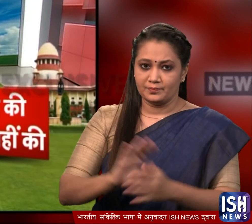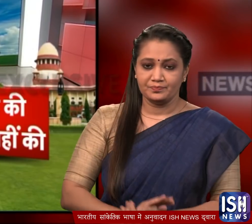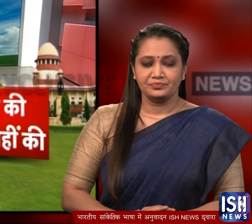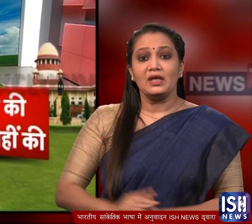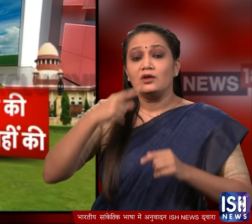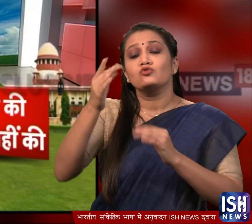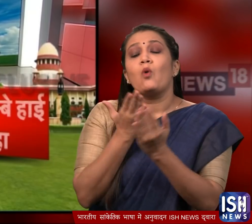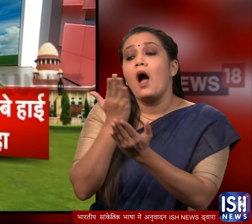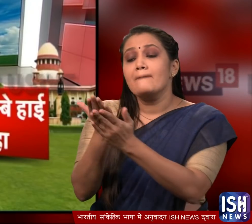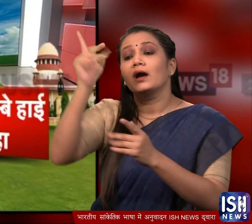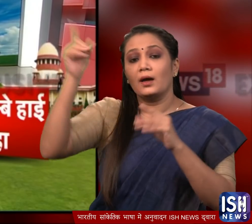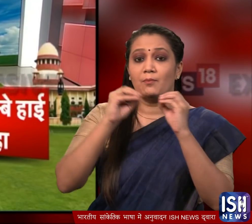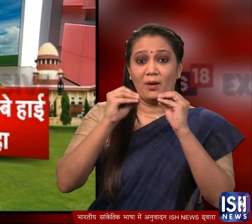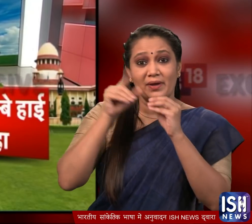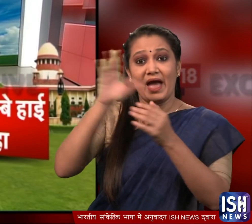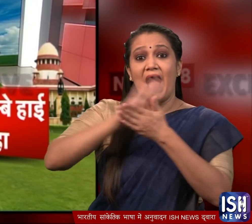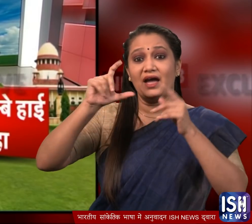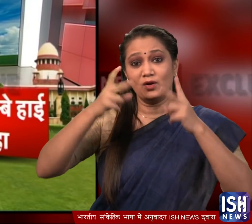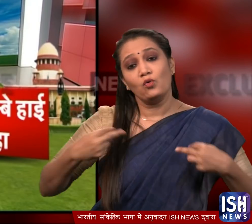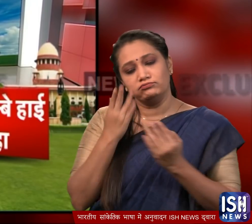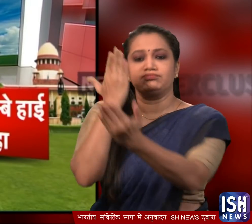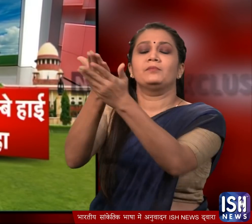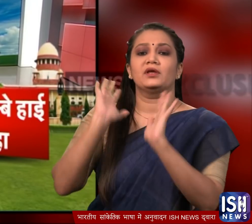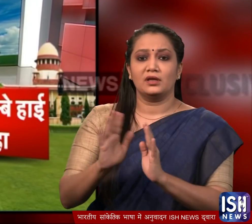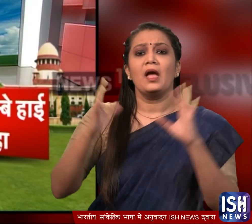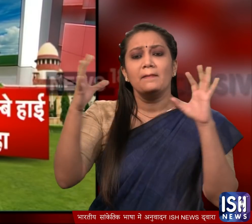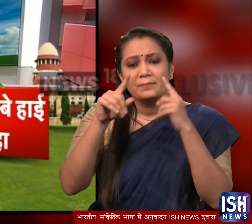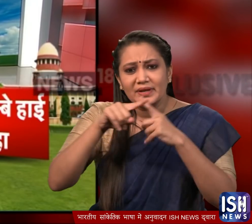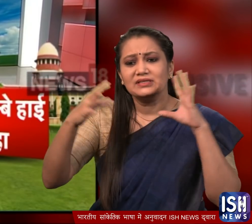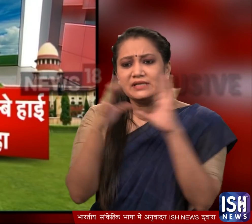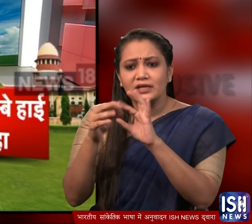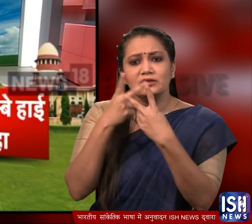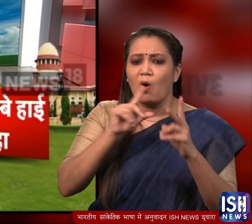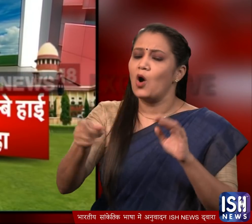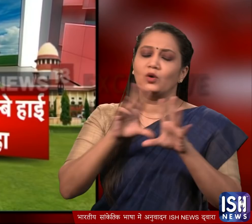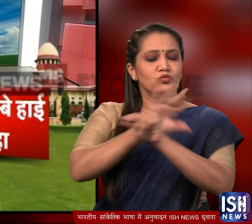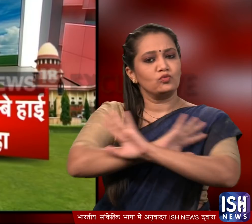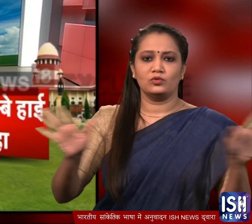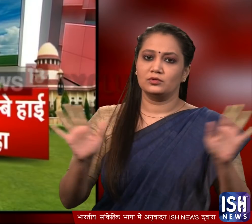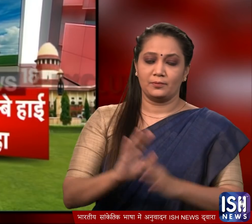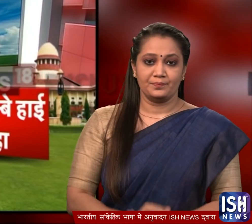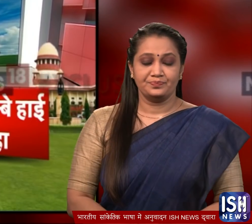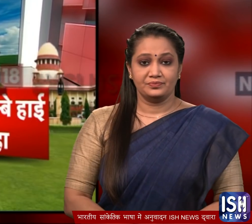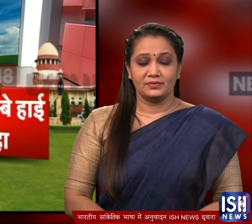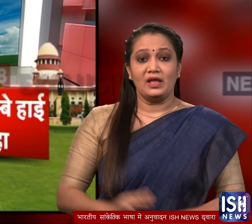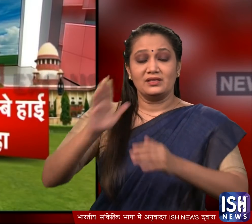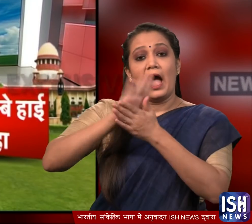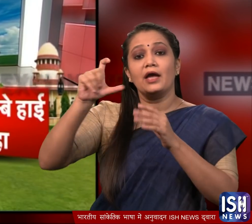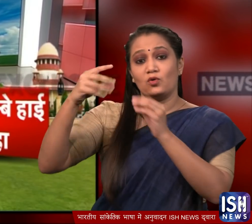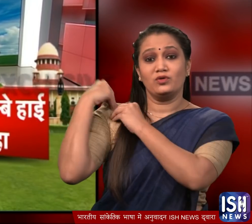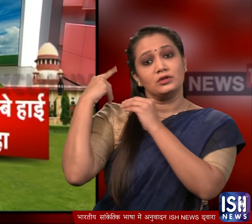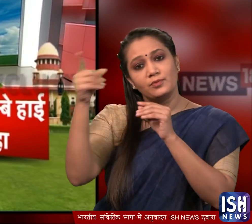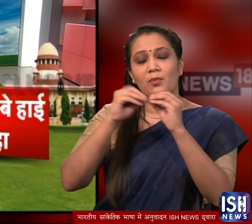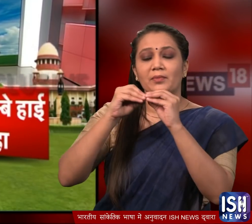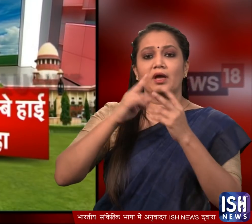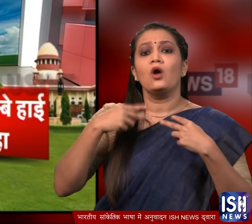की और उन्हें बॉम्बे हाई कोर्ट जाने को कहा। साथ ही इस मामले में उसने कोई निर्देश देने से भी मना कर दिया और यह फैसला हाई